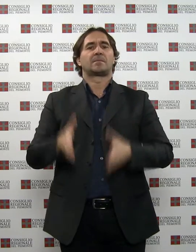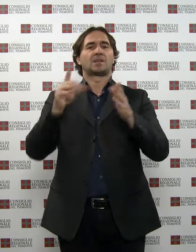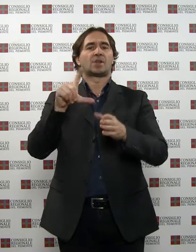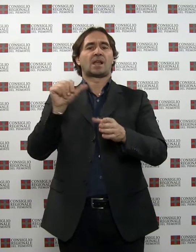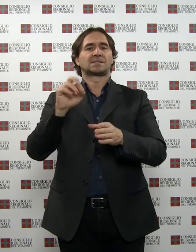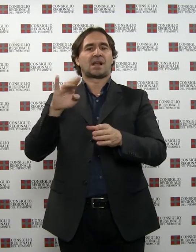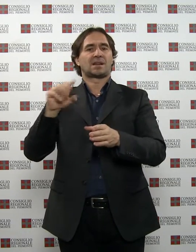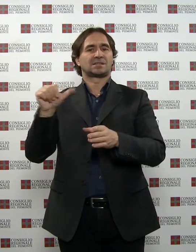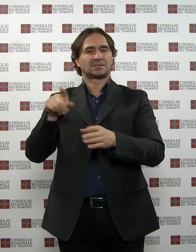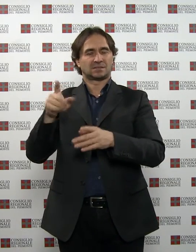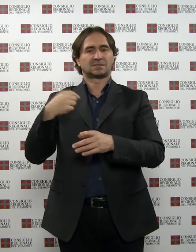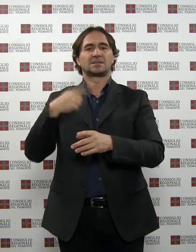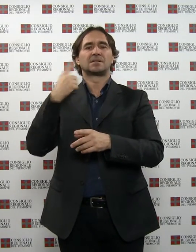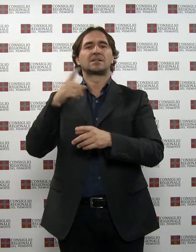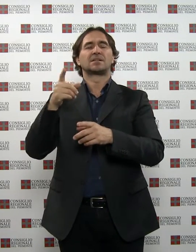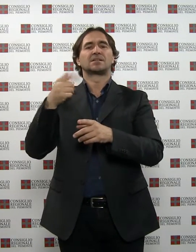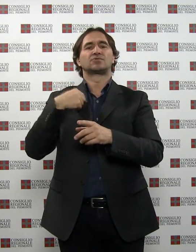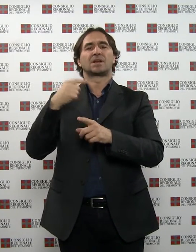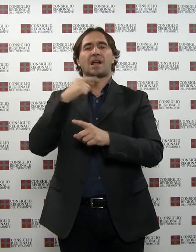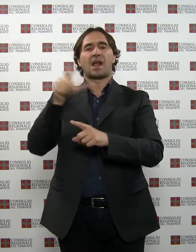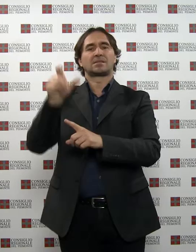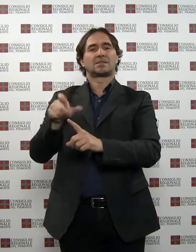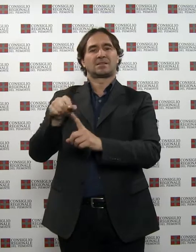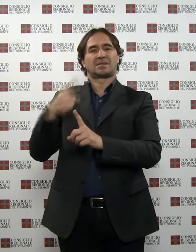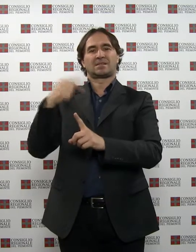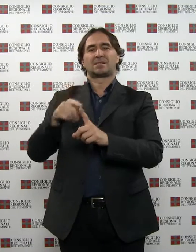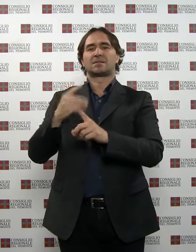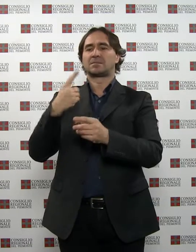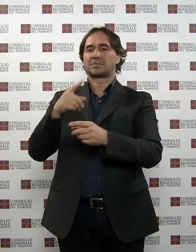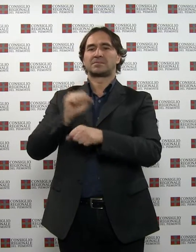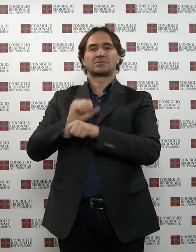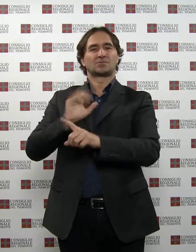del Garante regionale delle persone sottoposte a misure restrittive della libertà personale.